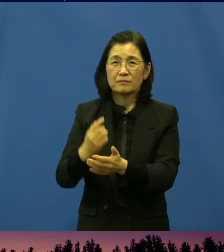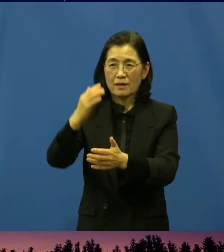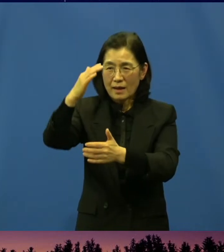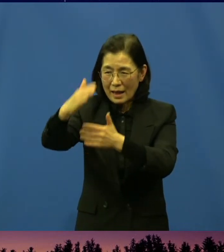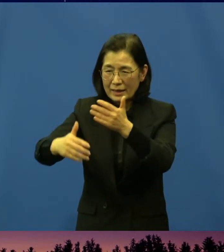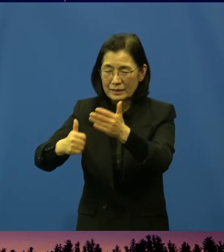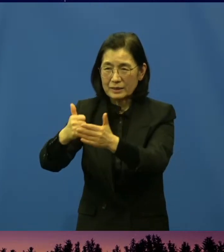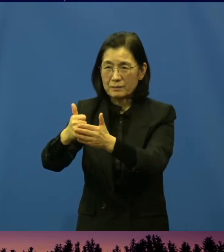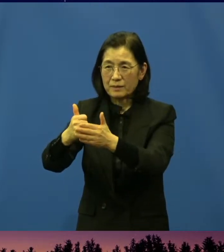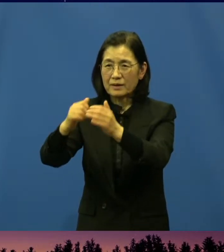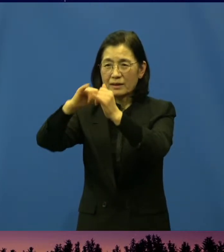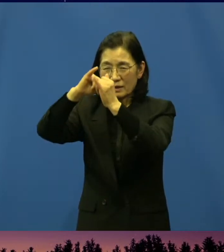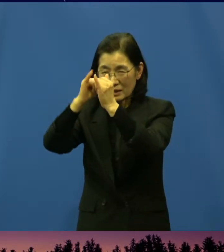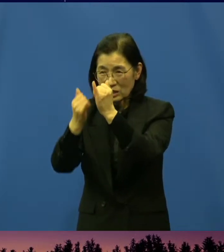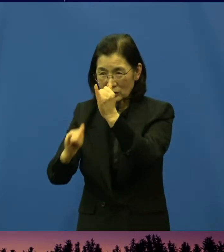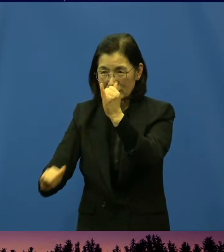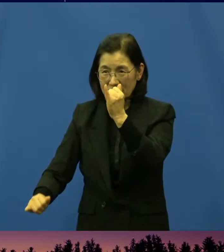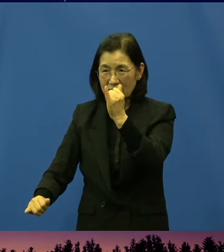이야기.